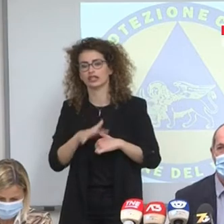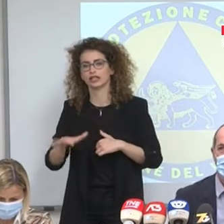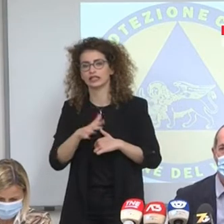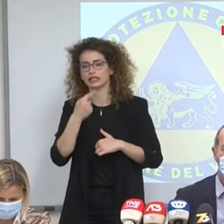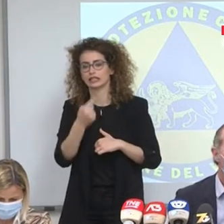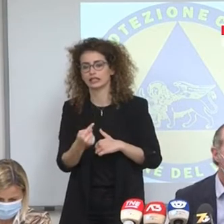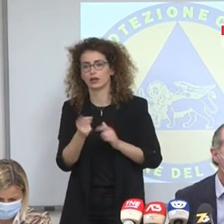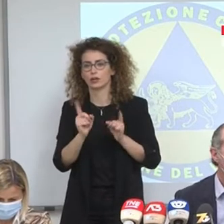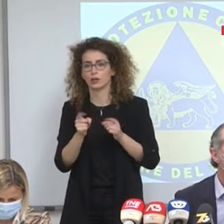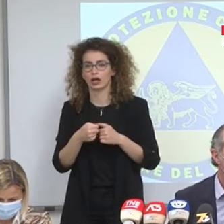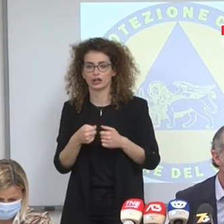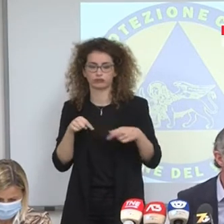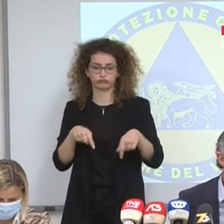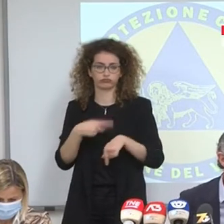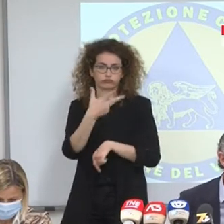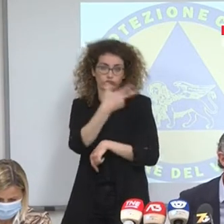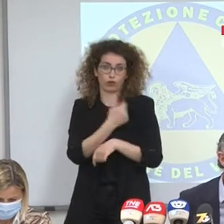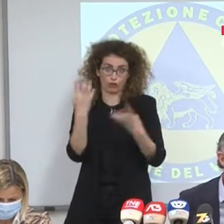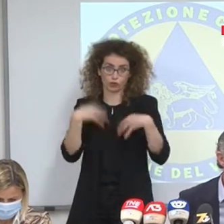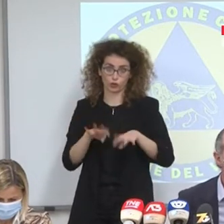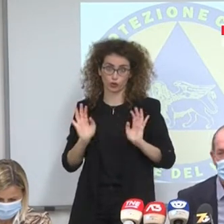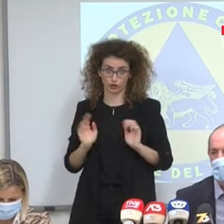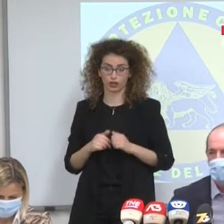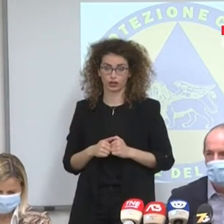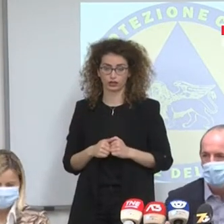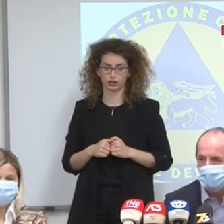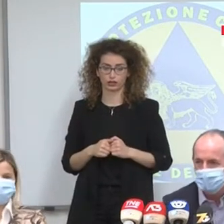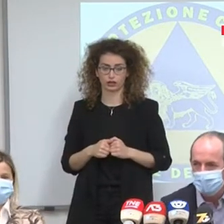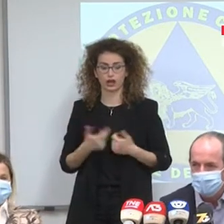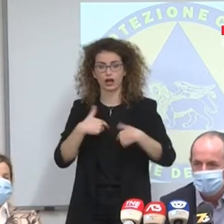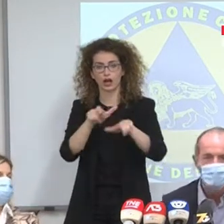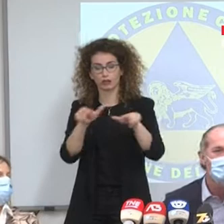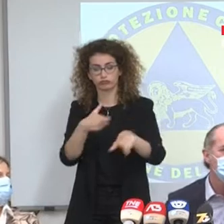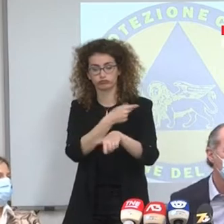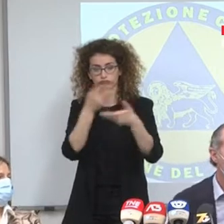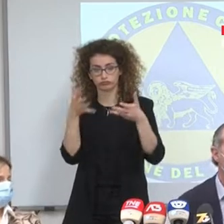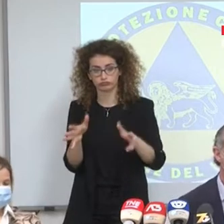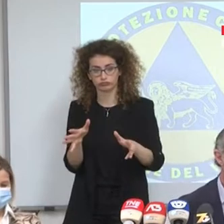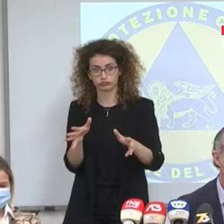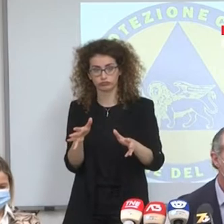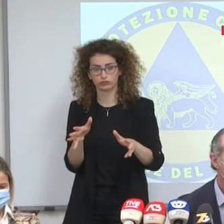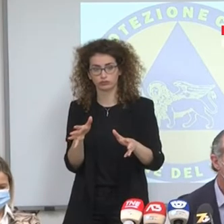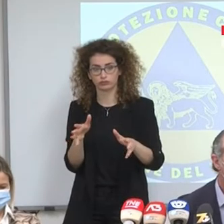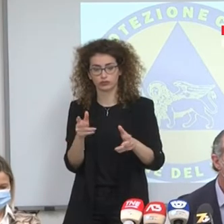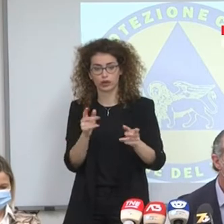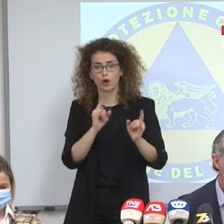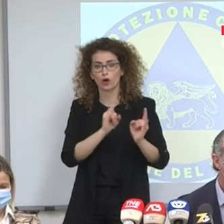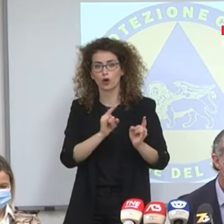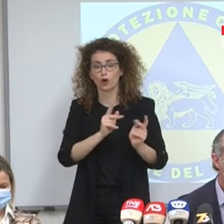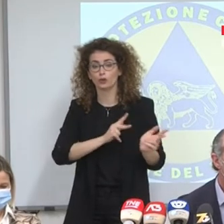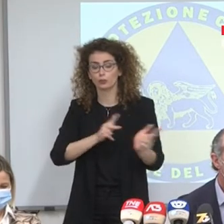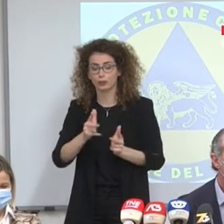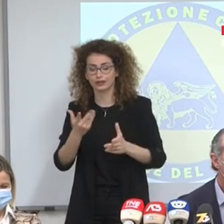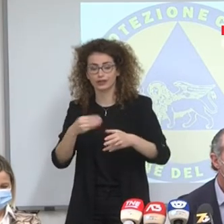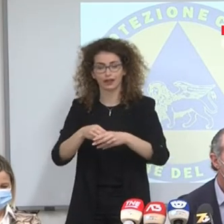si deve anche al fatto che qui le vaccinazioni funzionano e che coloro che sono stati vaccinati non si avvicinano più agli ospedali.